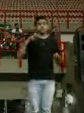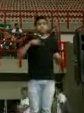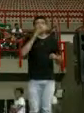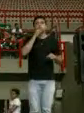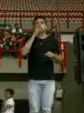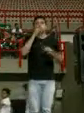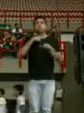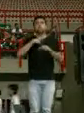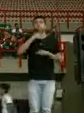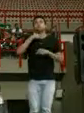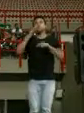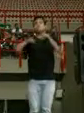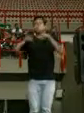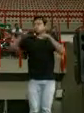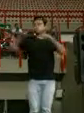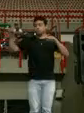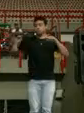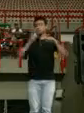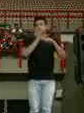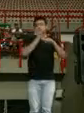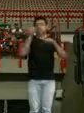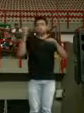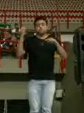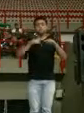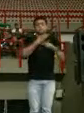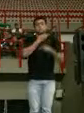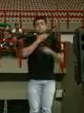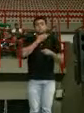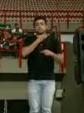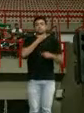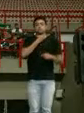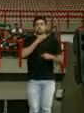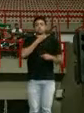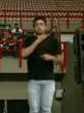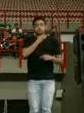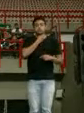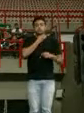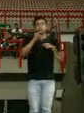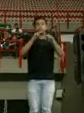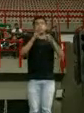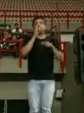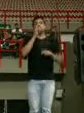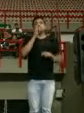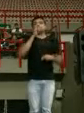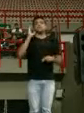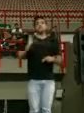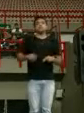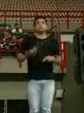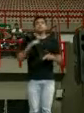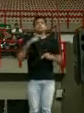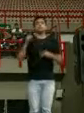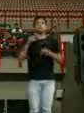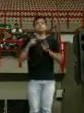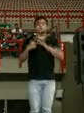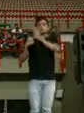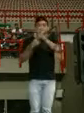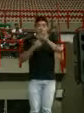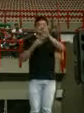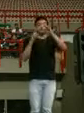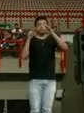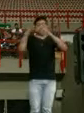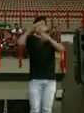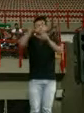a frequência da sua voz, mudando a tensão nas cordas vocais. A partir das informações apresentadas nos textos